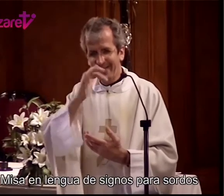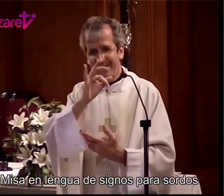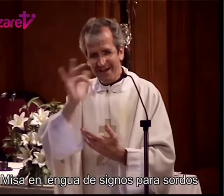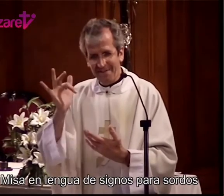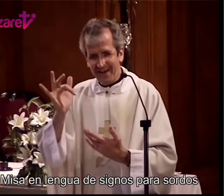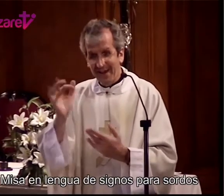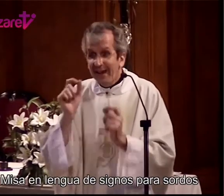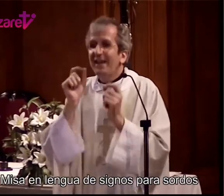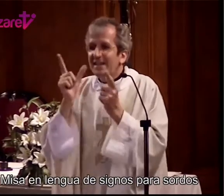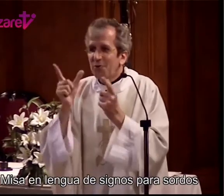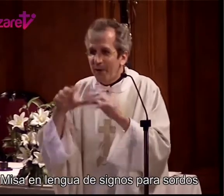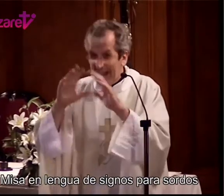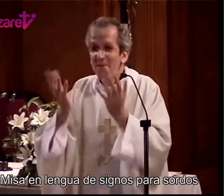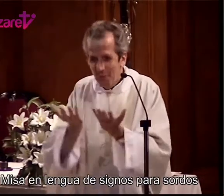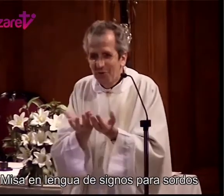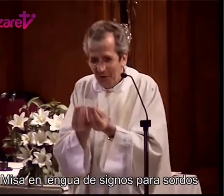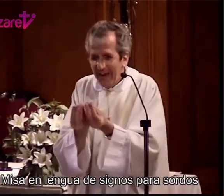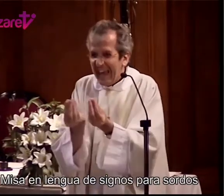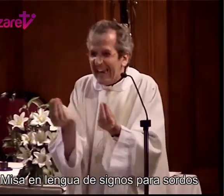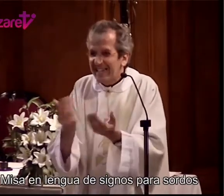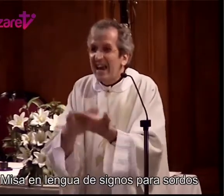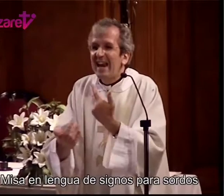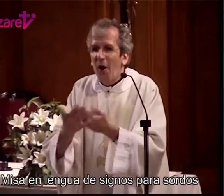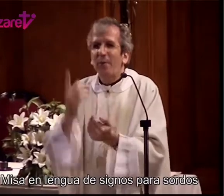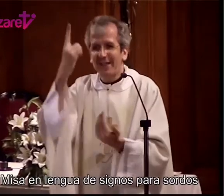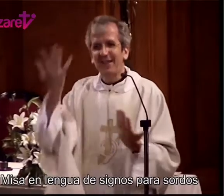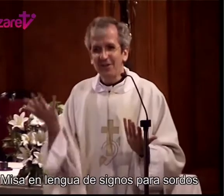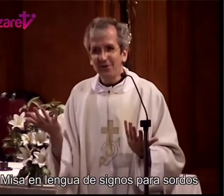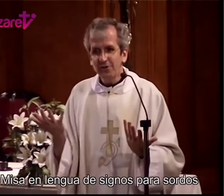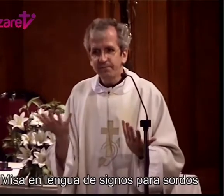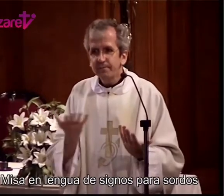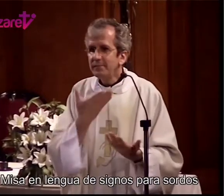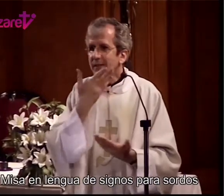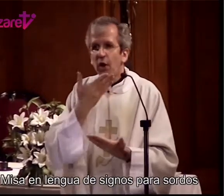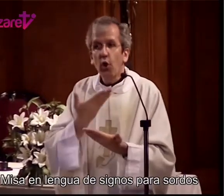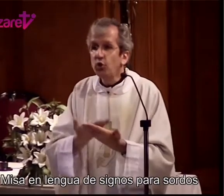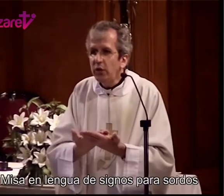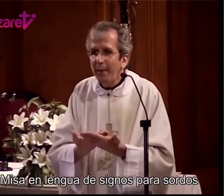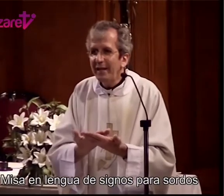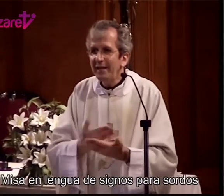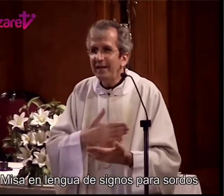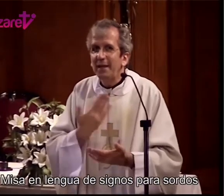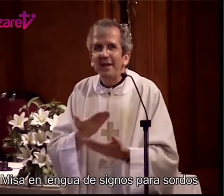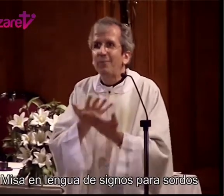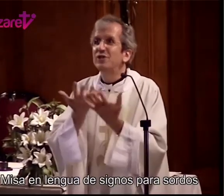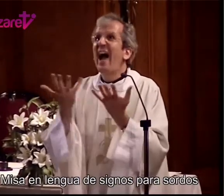tiene fe y descubre que el mundo es la obra de Dios, continuamente deberíamos